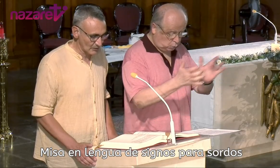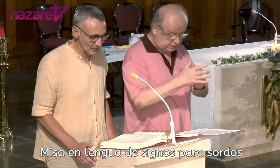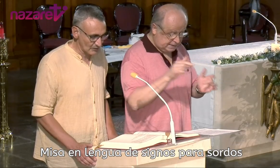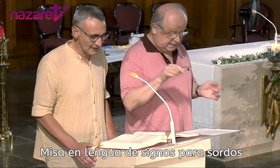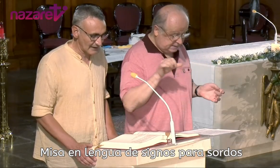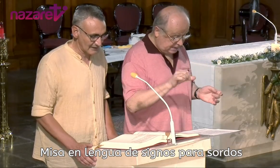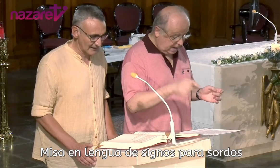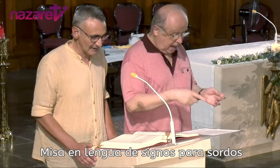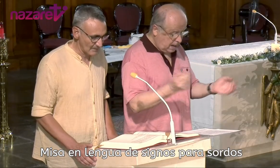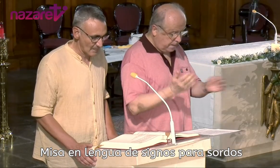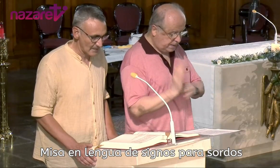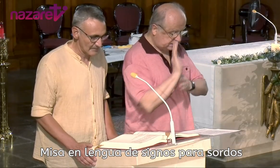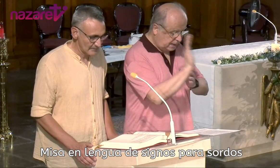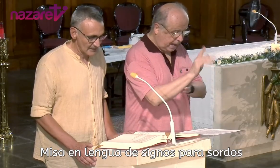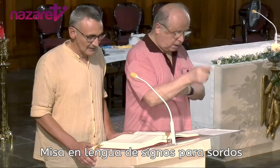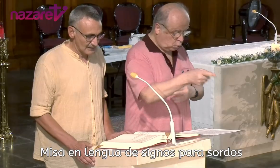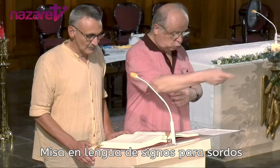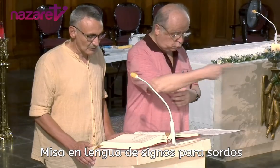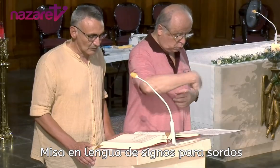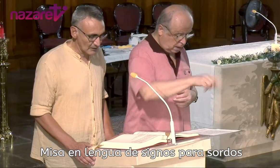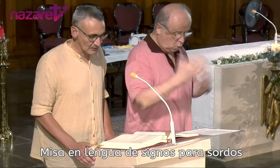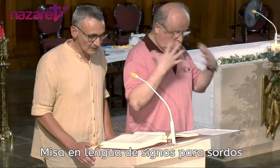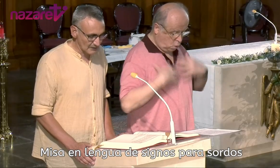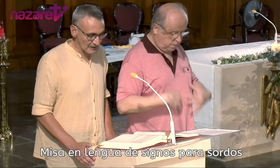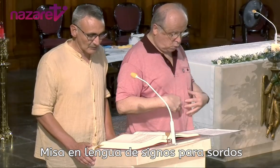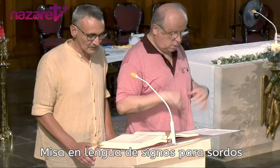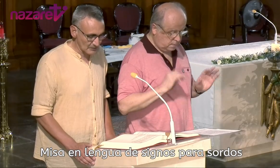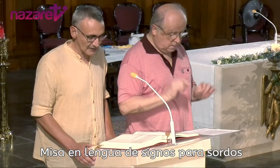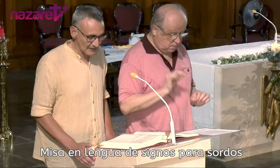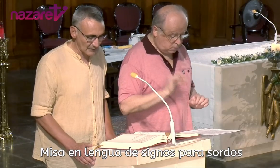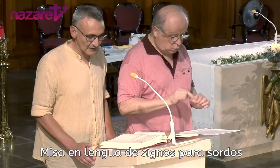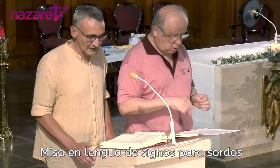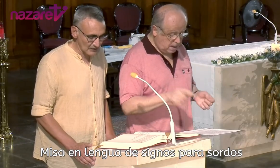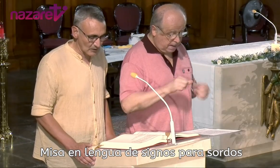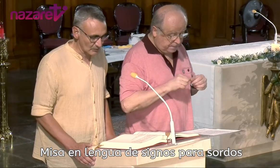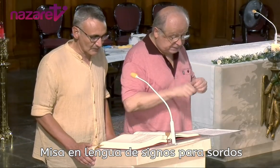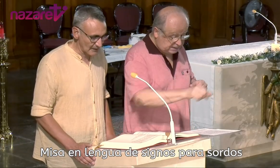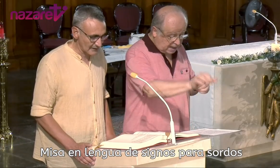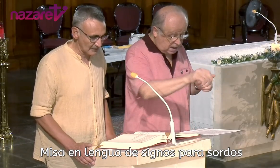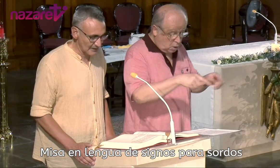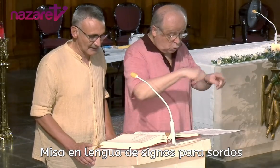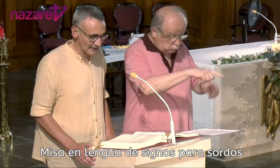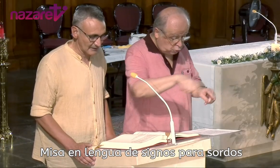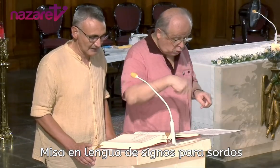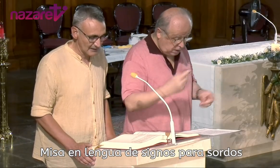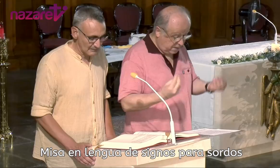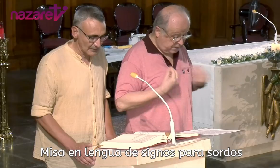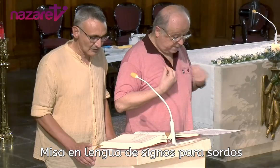vosotros ante Él. Pues todo esto es para vuestro bien, a fin de que cuantos más reciban la gracia, mayor sea